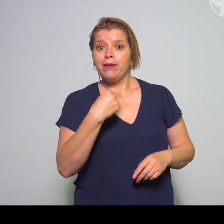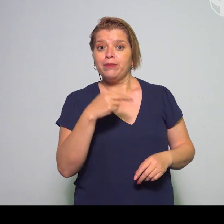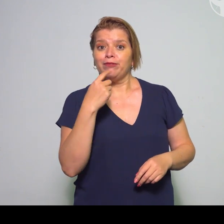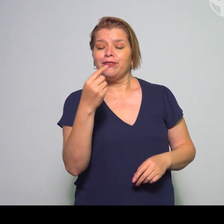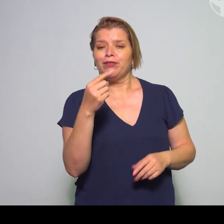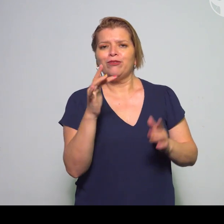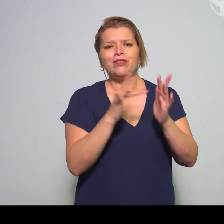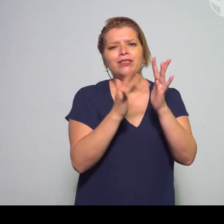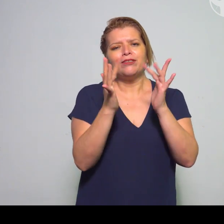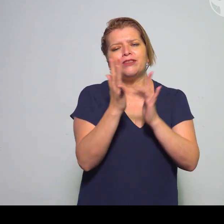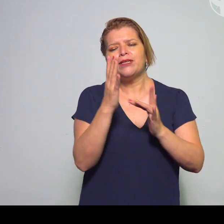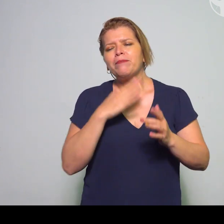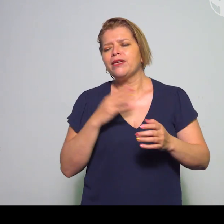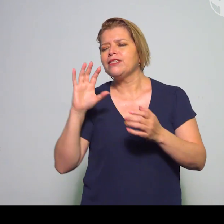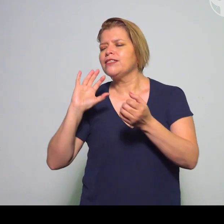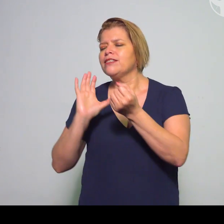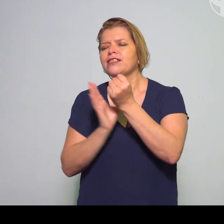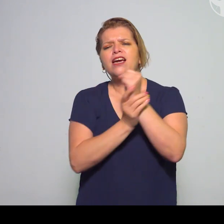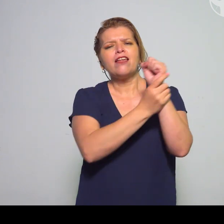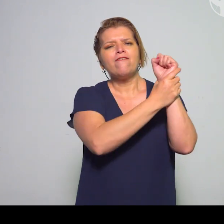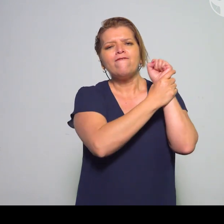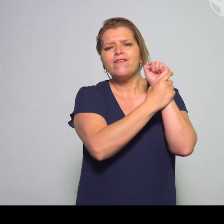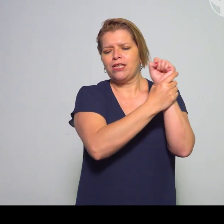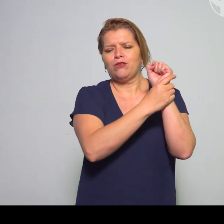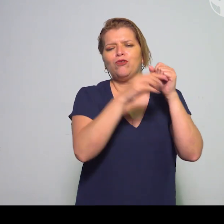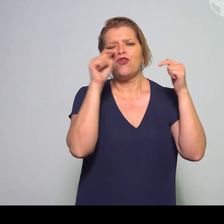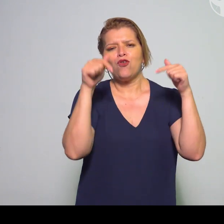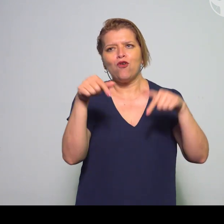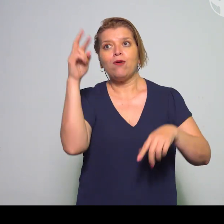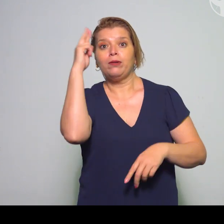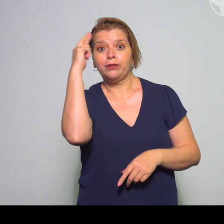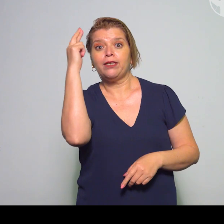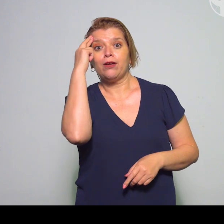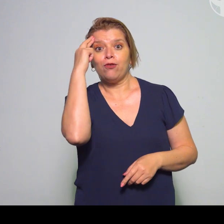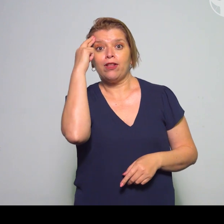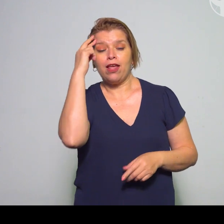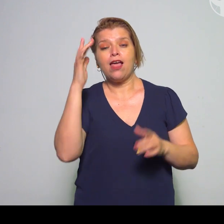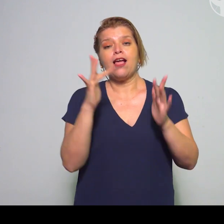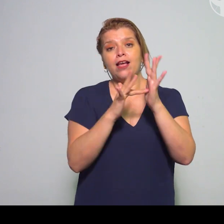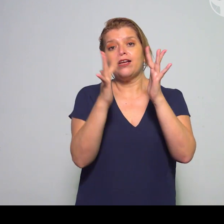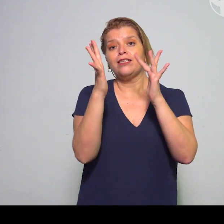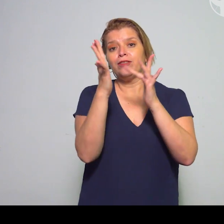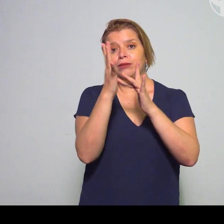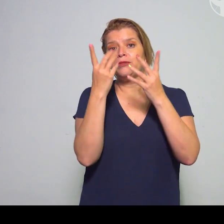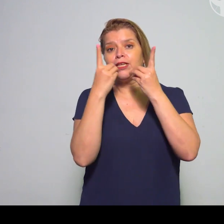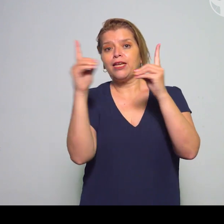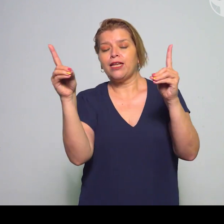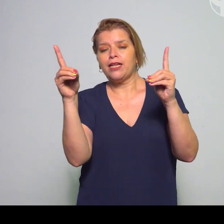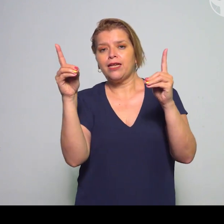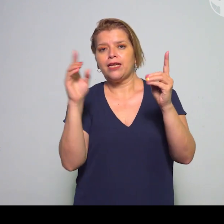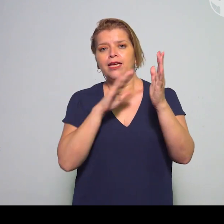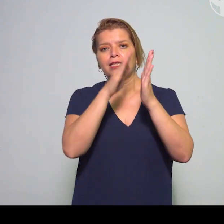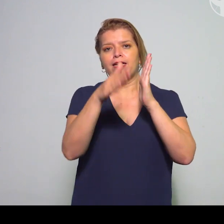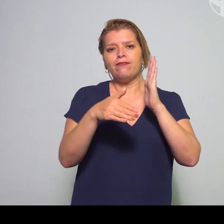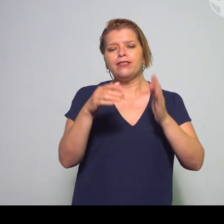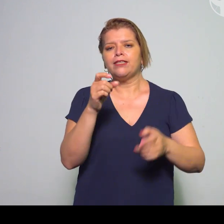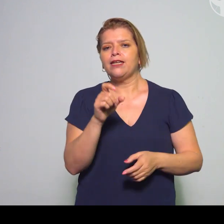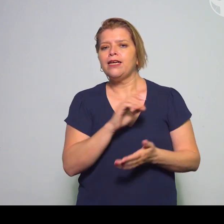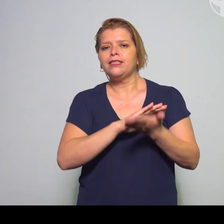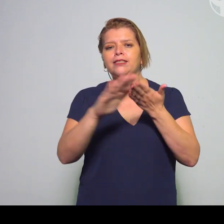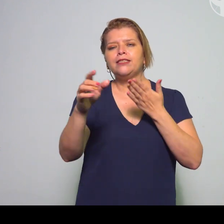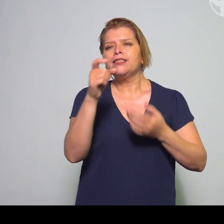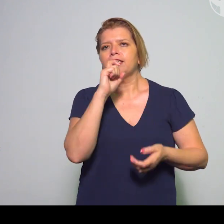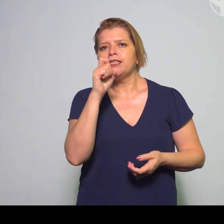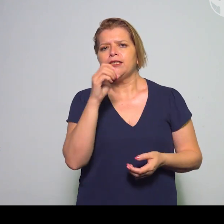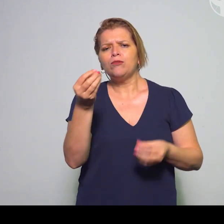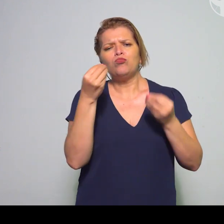hagan, recuérdense de mí, recuérdense de mi sacrificio. Y hoy vamos a recordarlo a Él y vamos a declarar